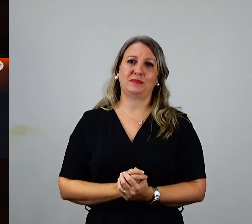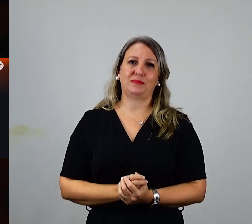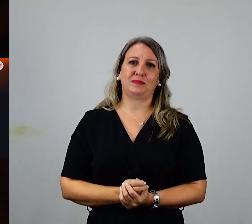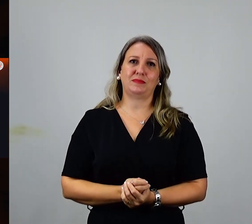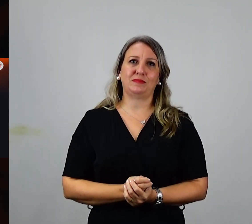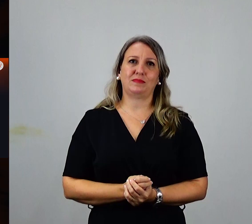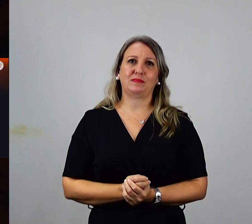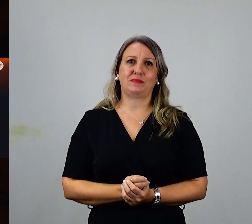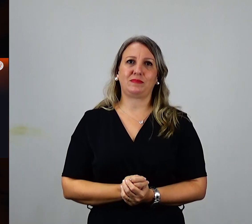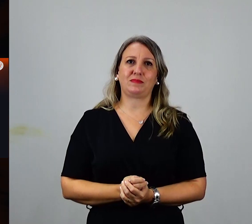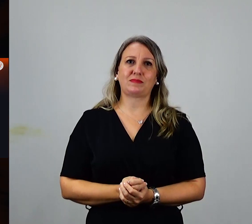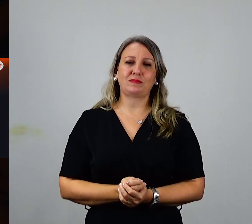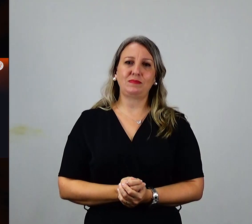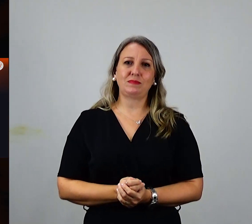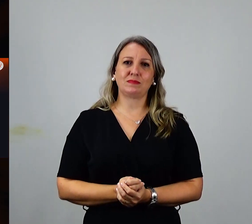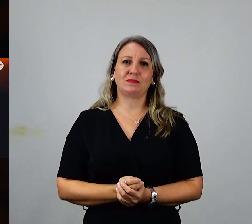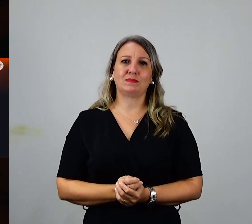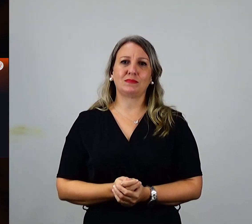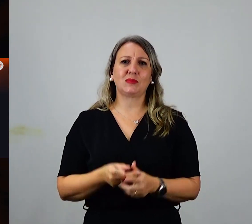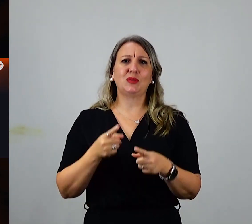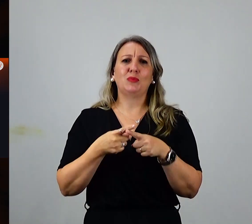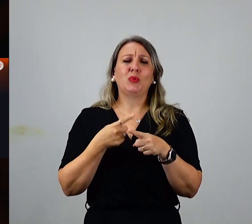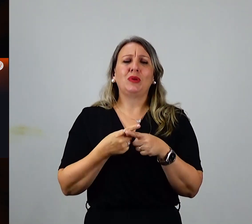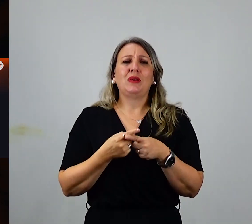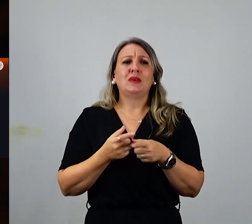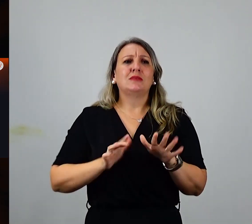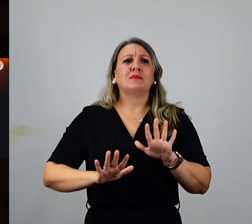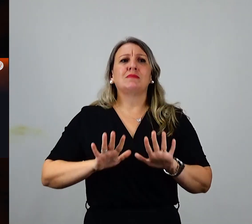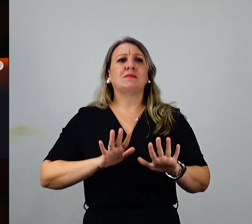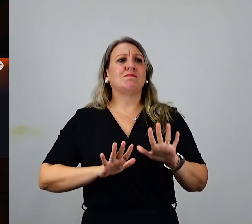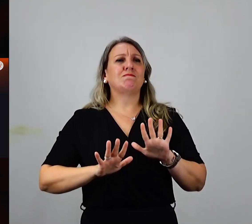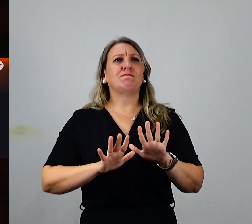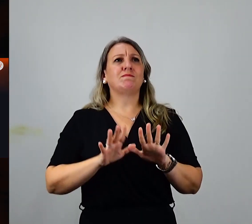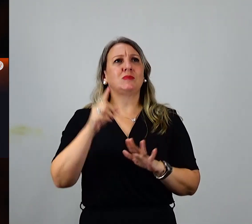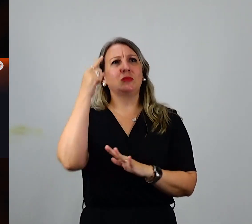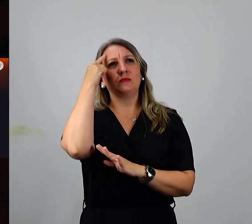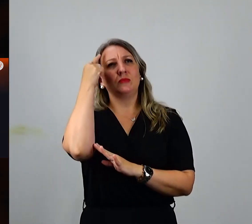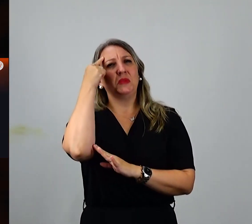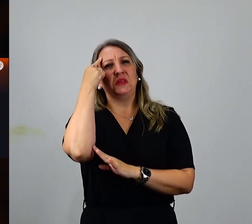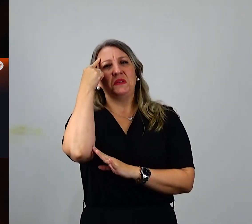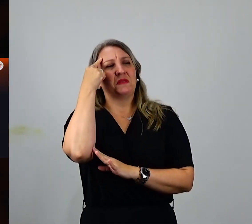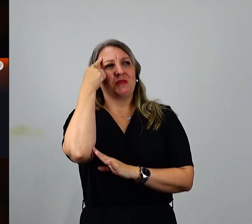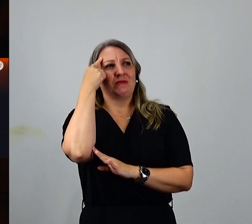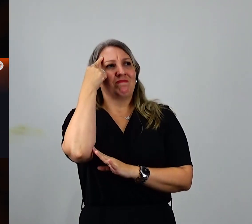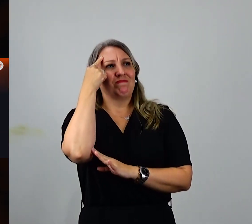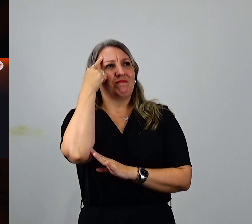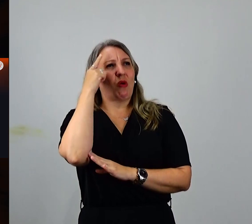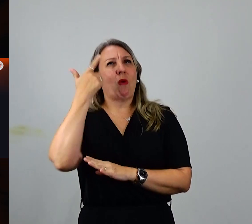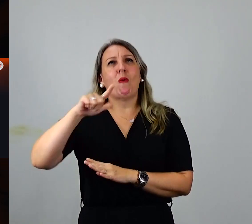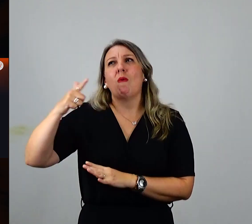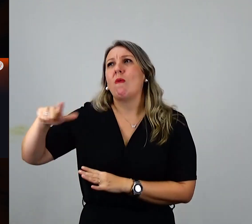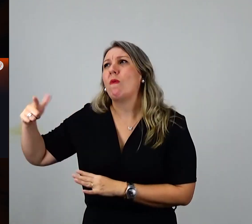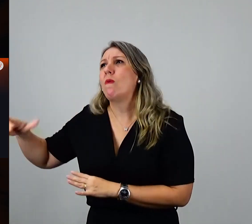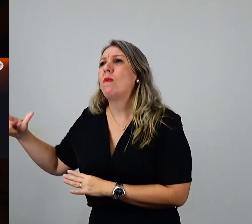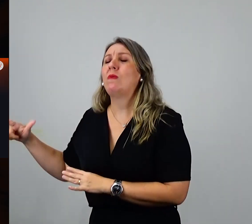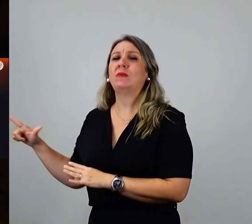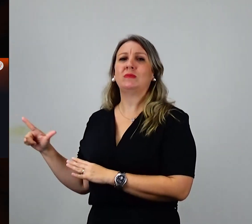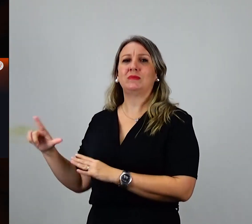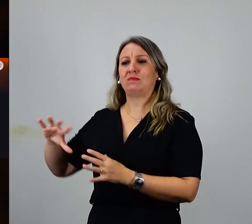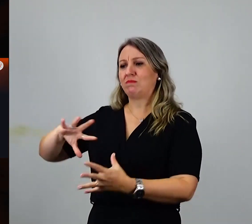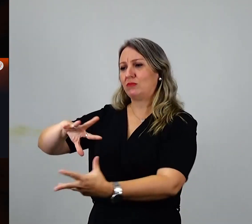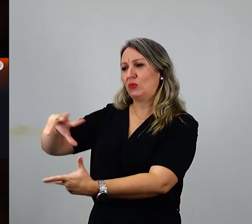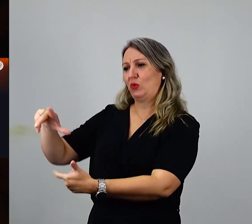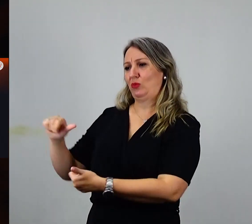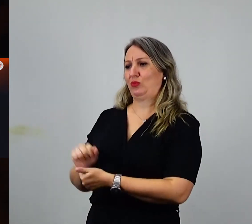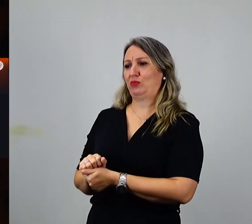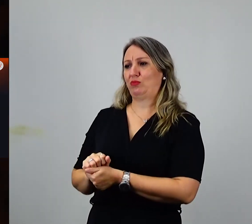Por que muitas vezes nós buscamos certas coisas? Porque nós pensamos demais nessas coisas. E aqui eu